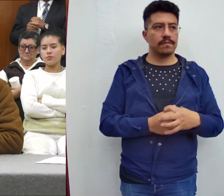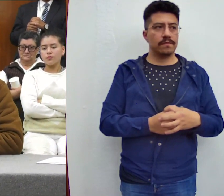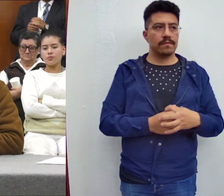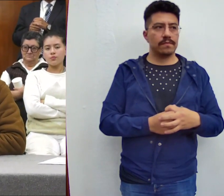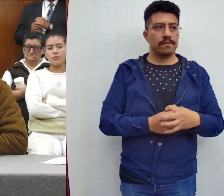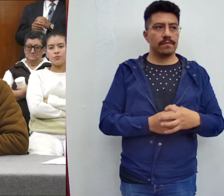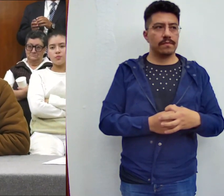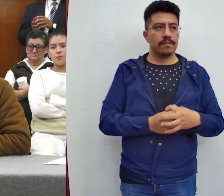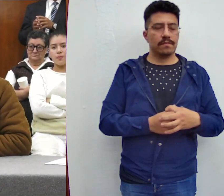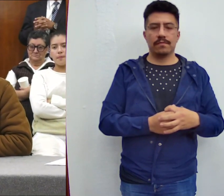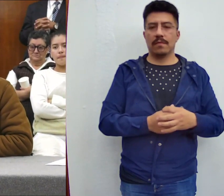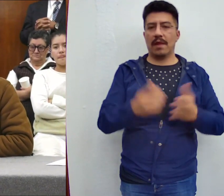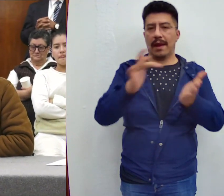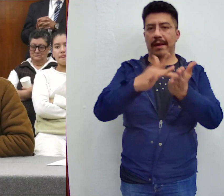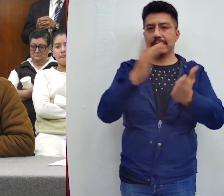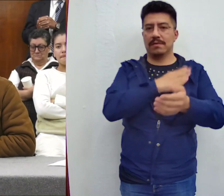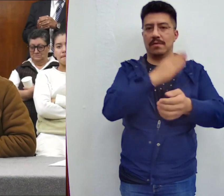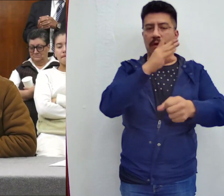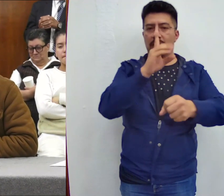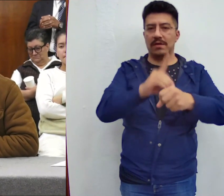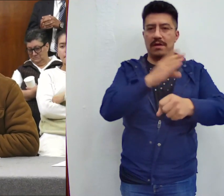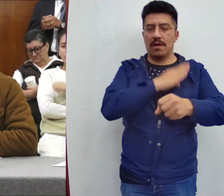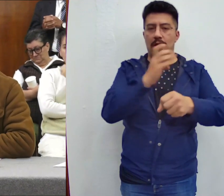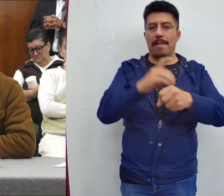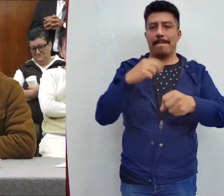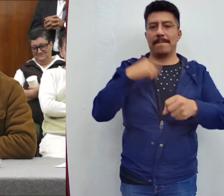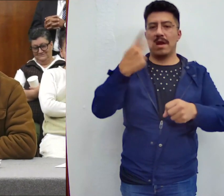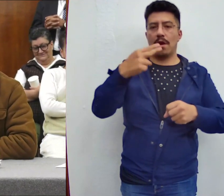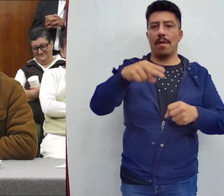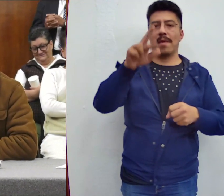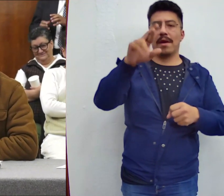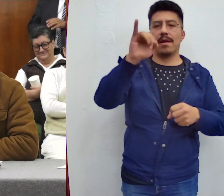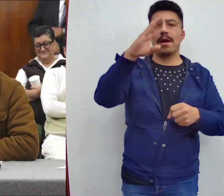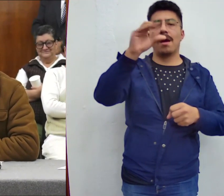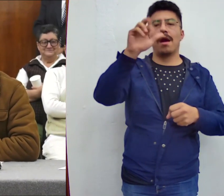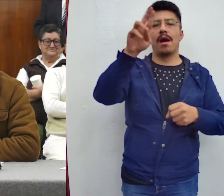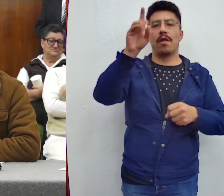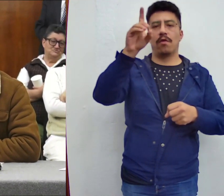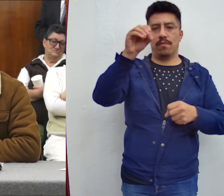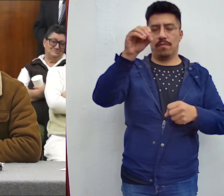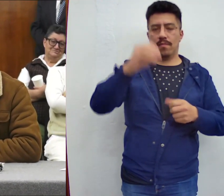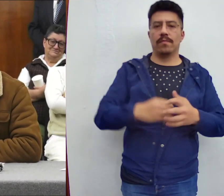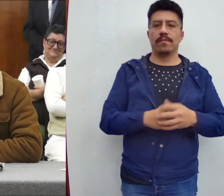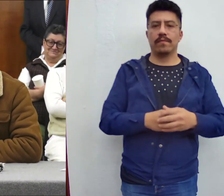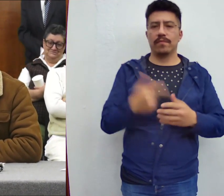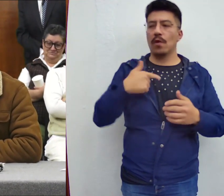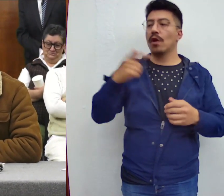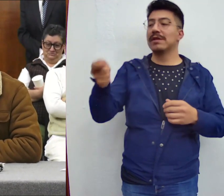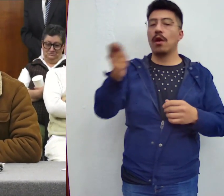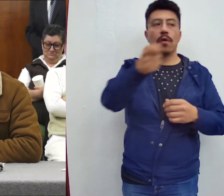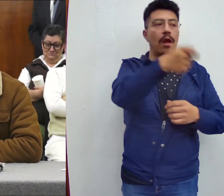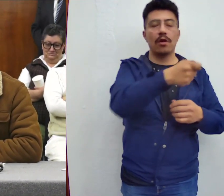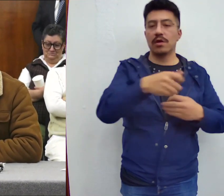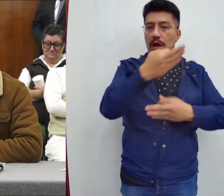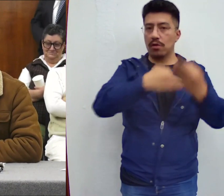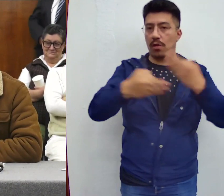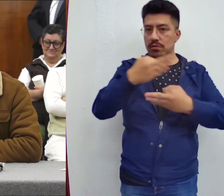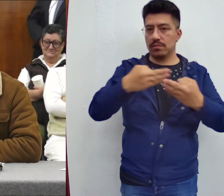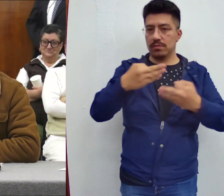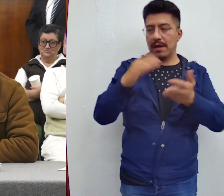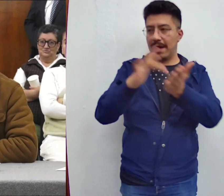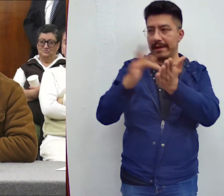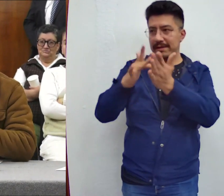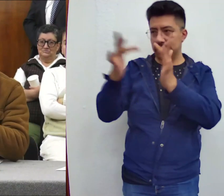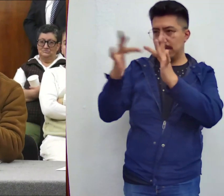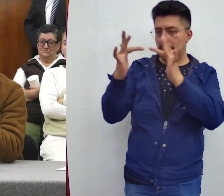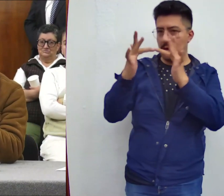Muchas gracias, muy buenos días. Mi nombre es Ricardo Chávez. Es un gusto saludar a todos los que están aquí presentes y los que están en línea también. Gracias por